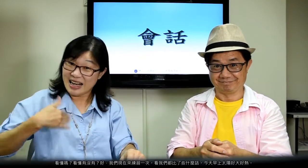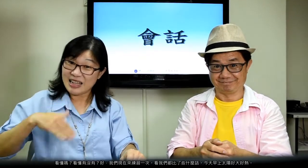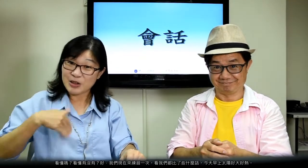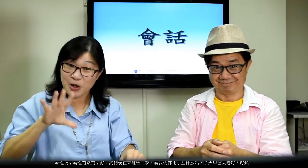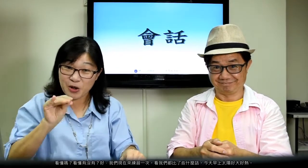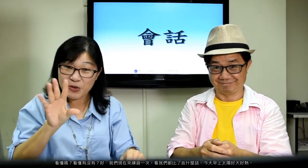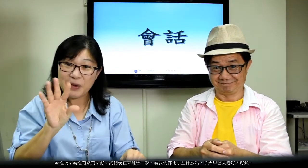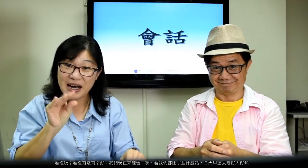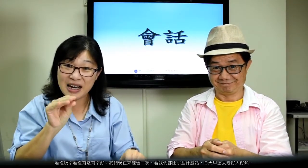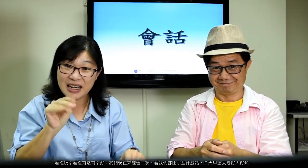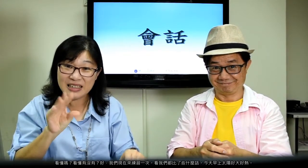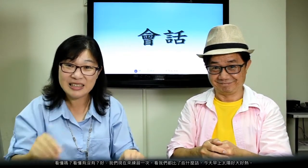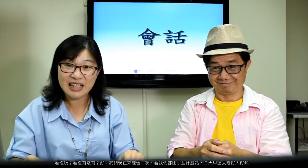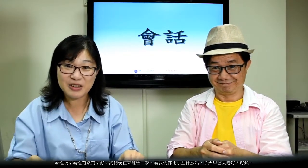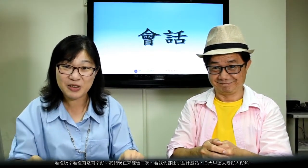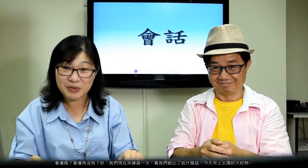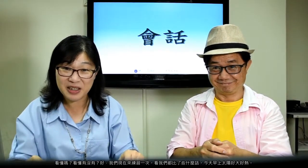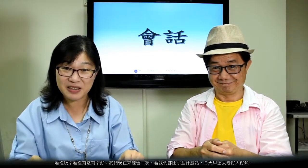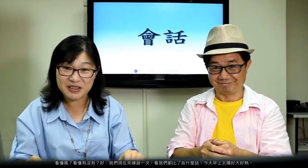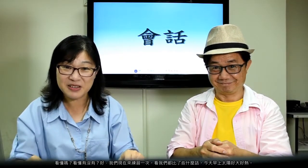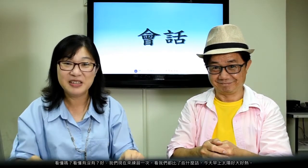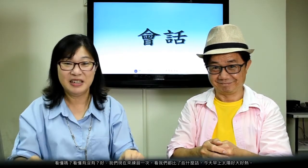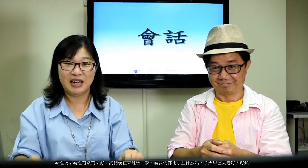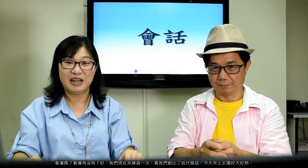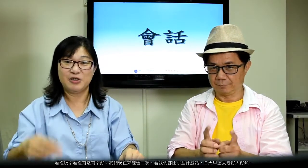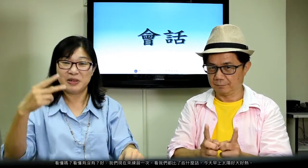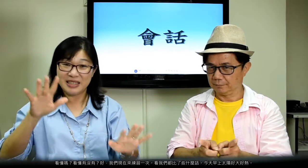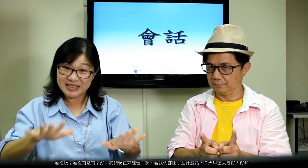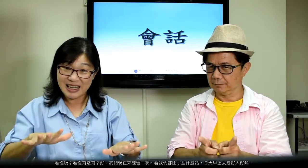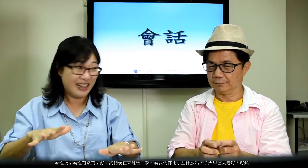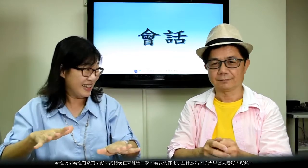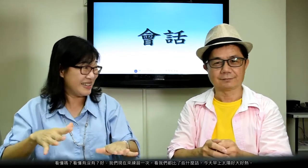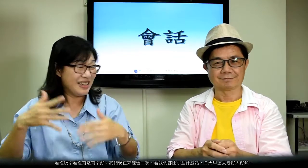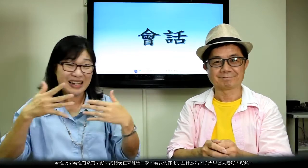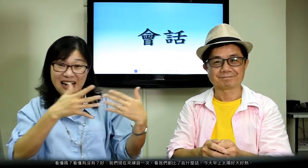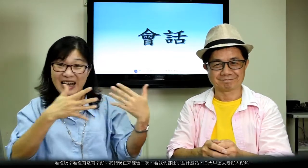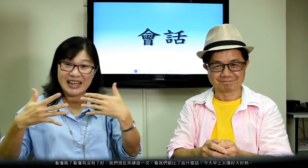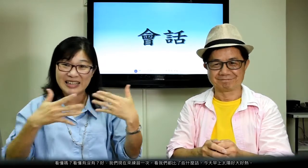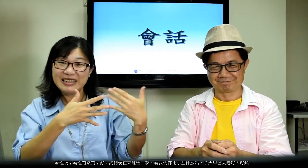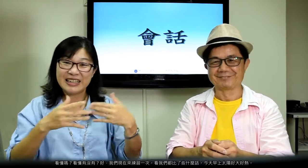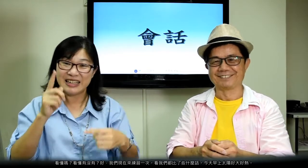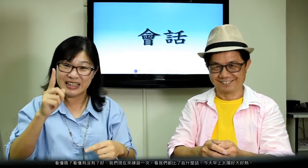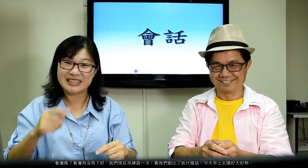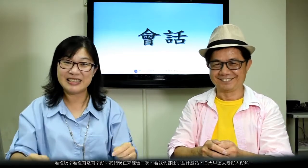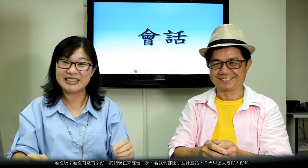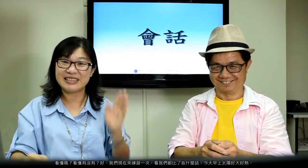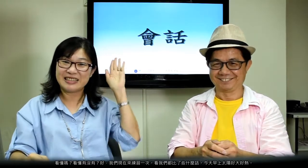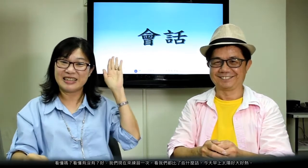看懂吗？看懂有没有？好，我们现在来练习一次，